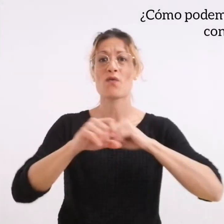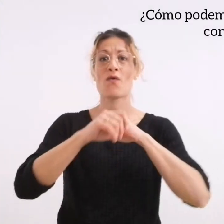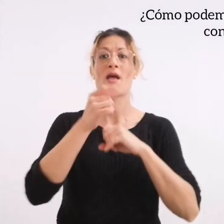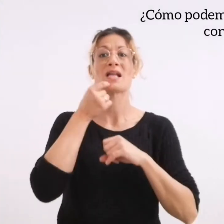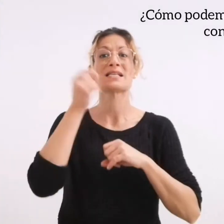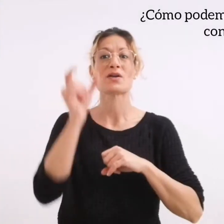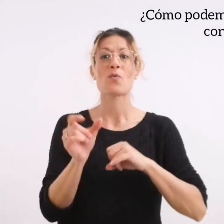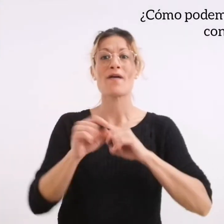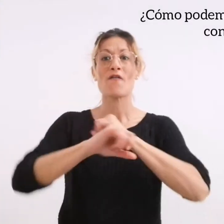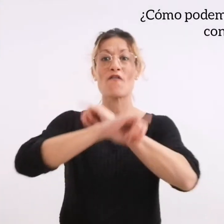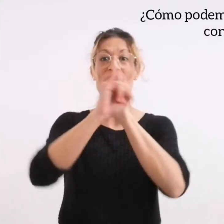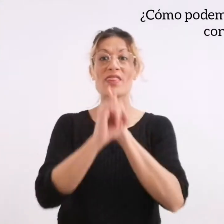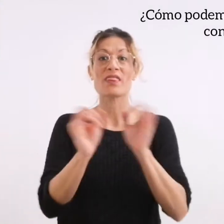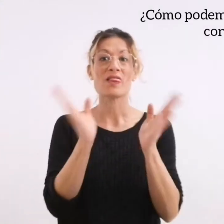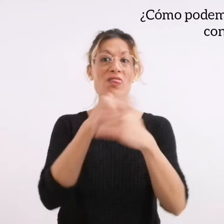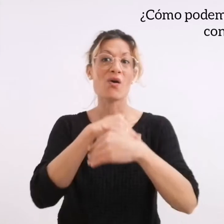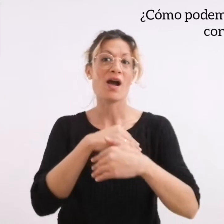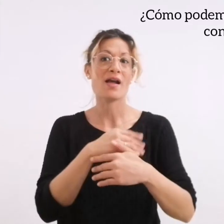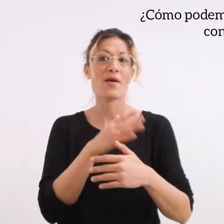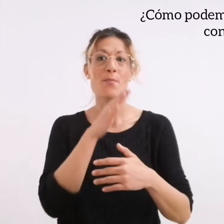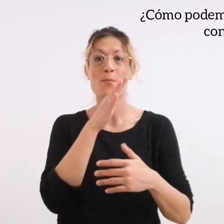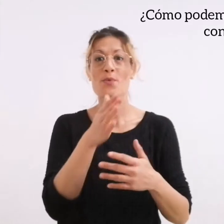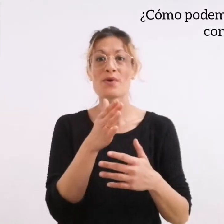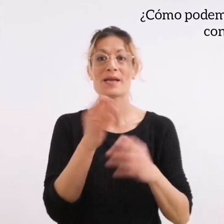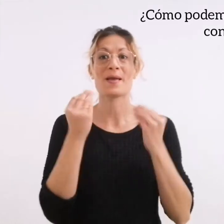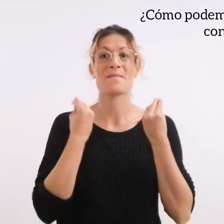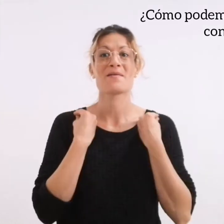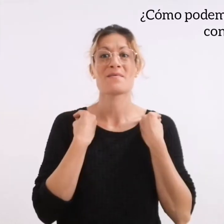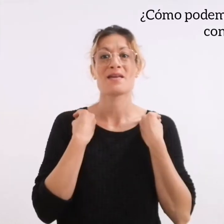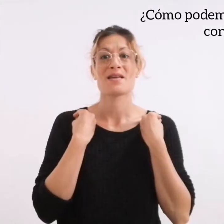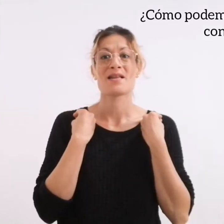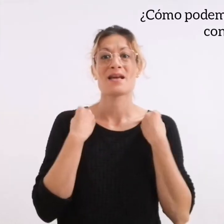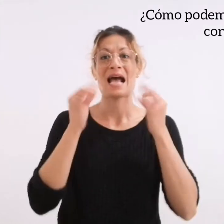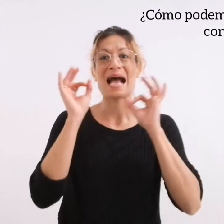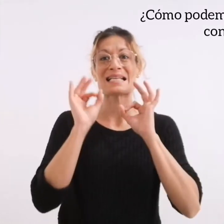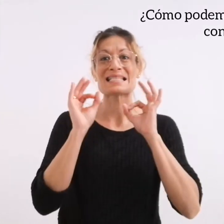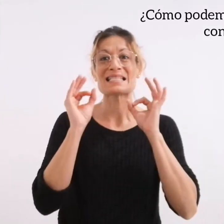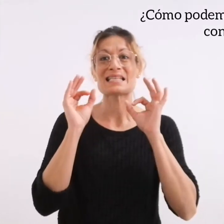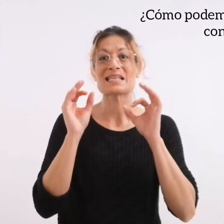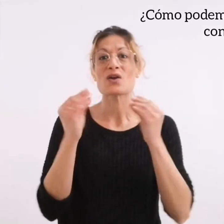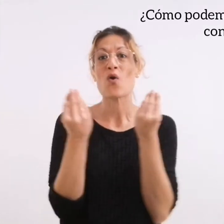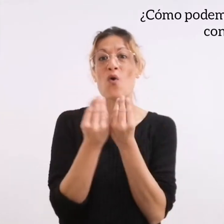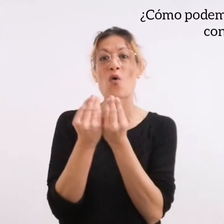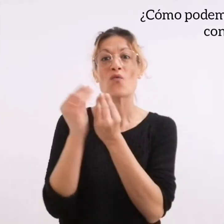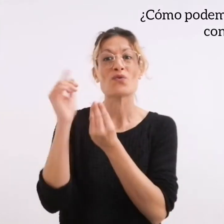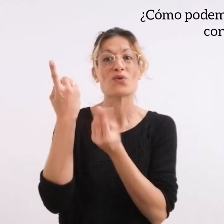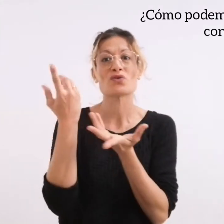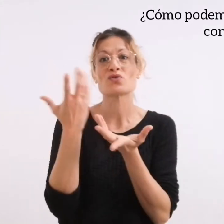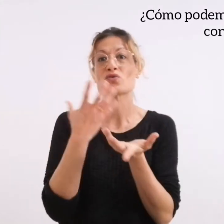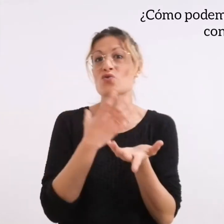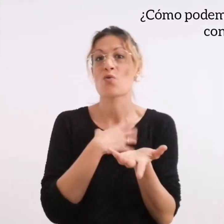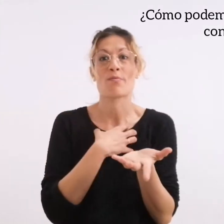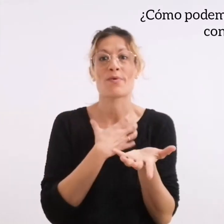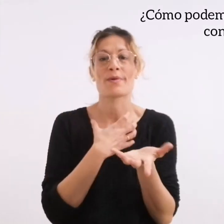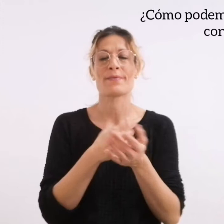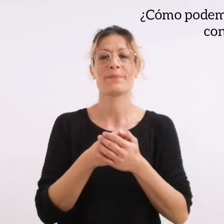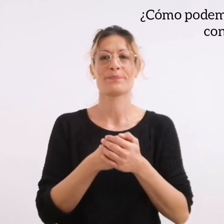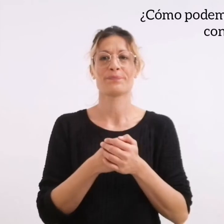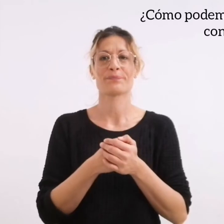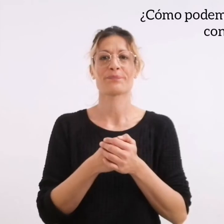está viviendo en ese estado original en el cual Dios nos creó. Muy bien, en el segundo mensaje hablamos, ¿pero